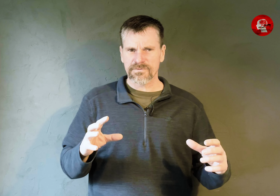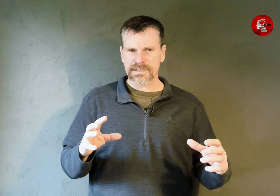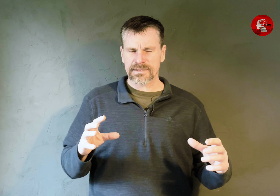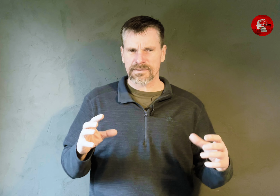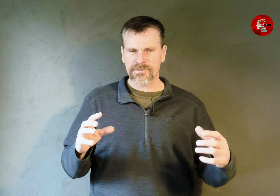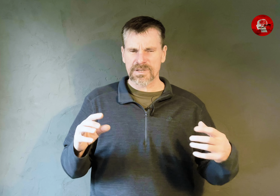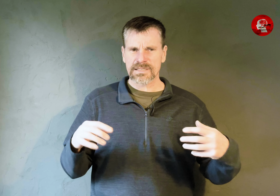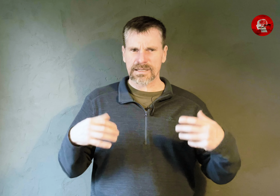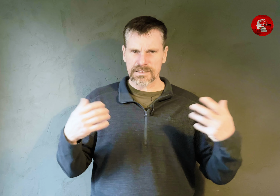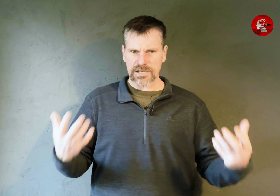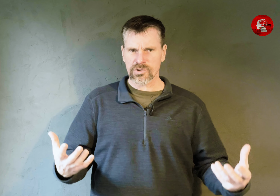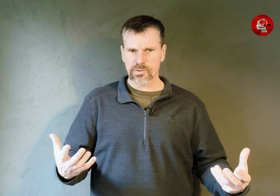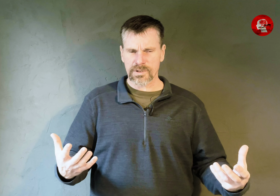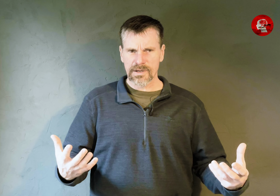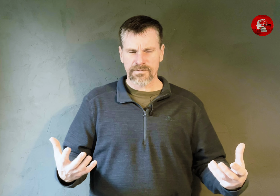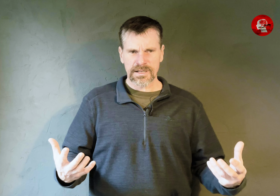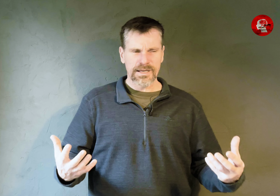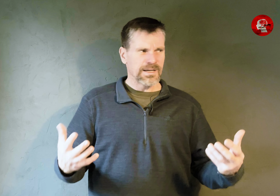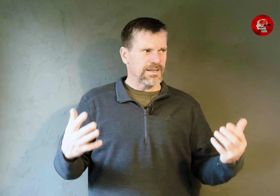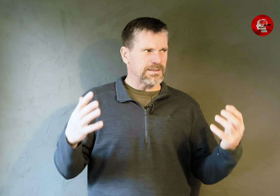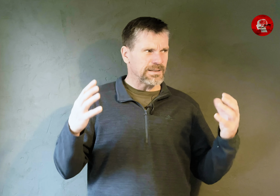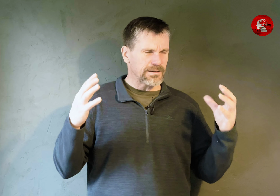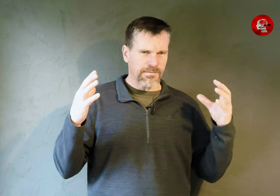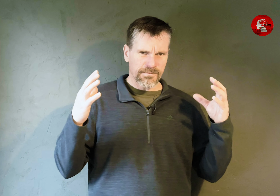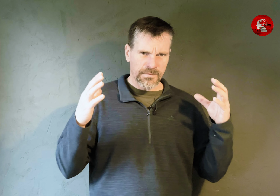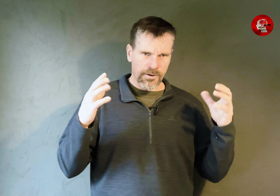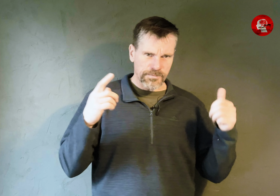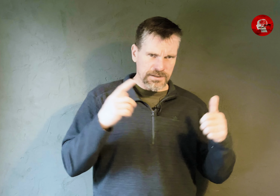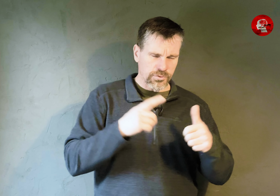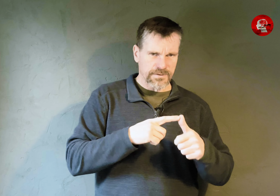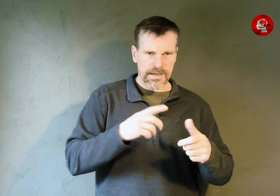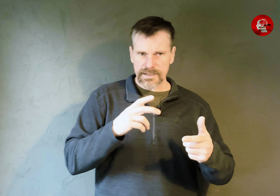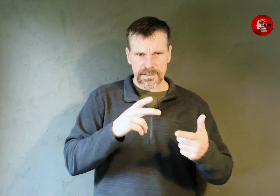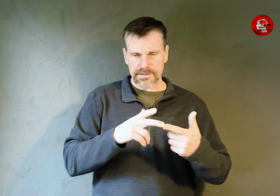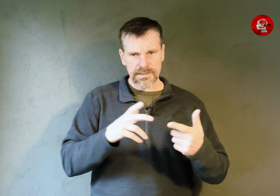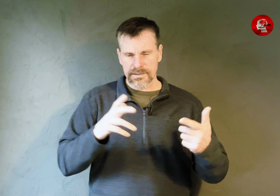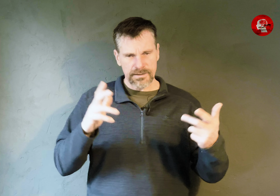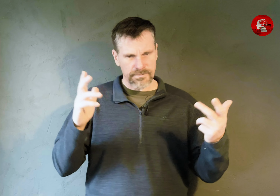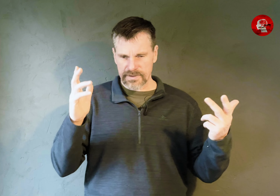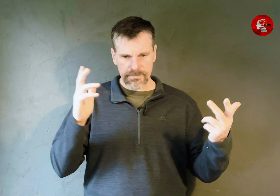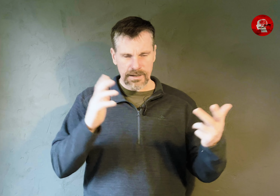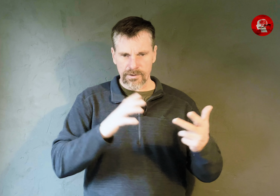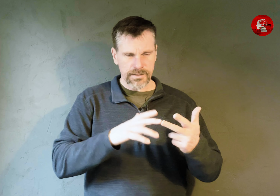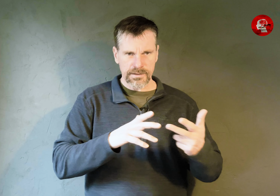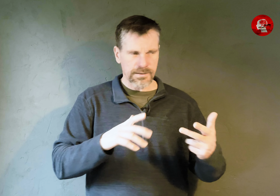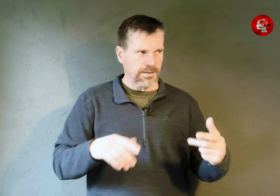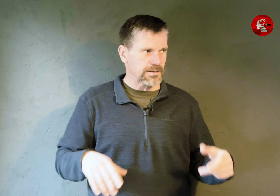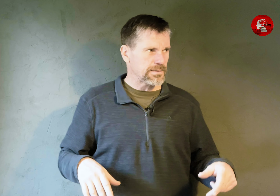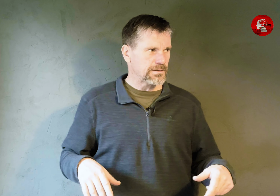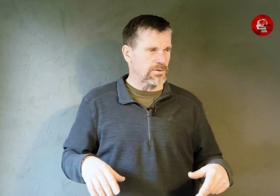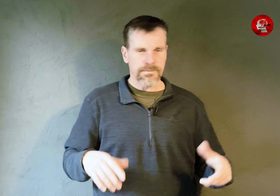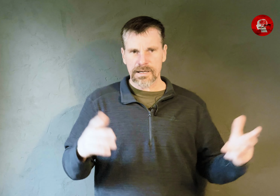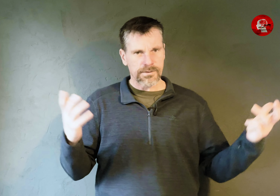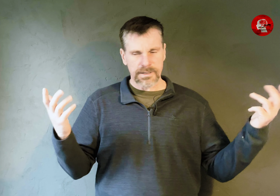was wie man sich da in die taschen hügt weil die ob das husqana ist die wegen mir auch dolma oder